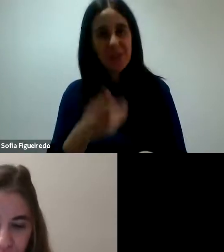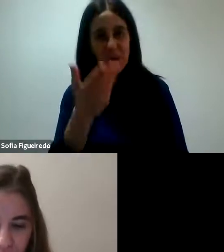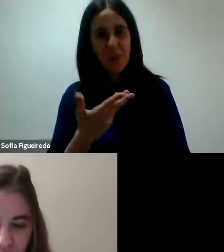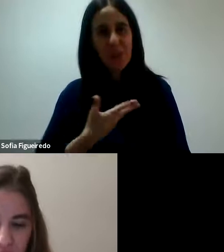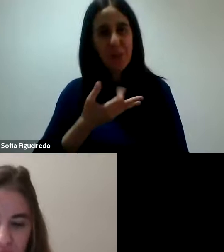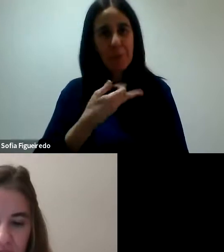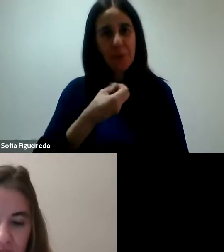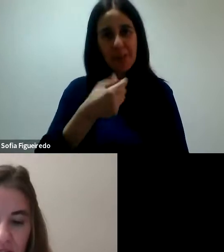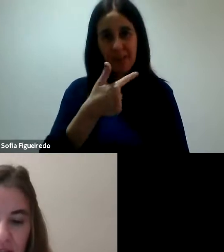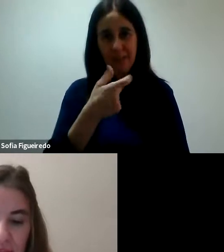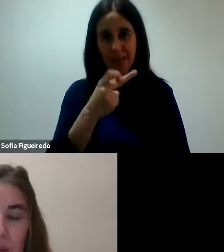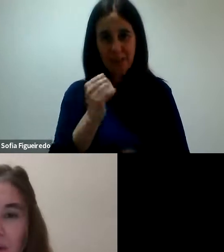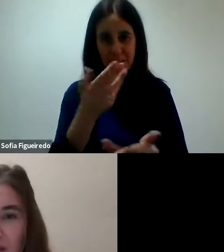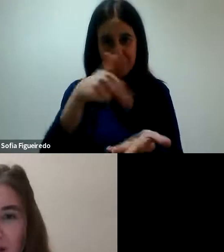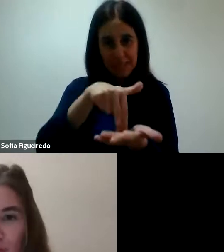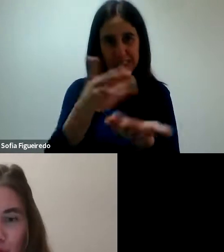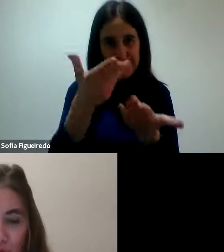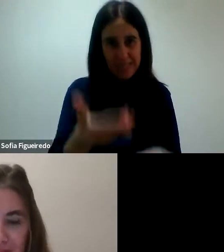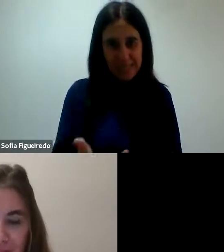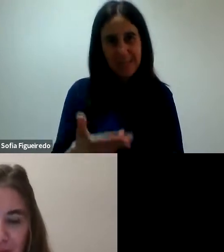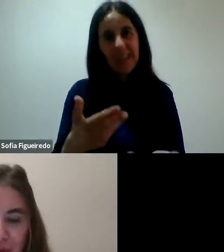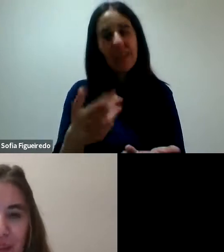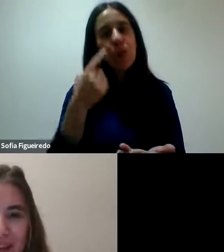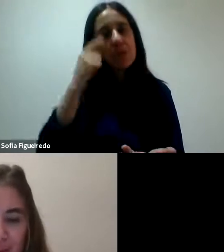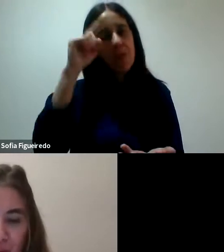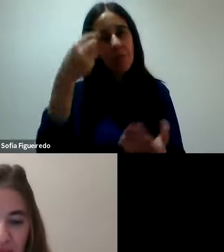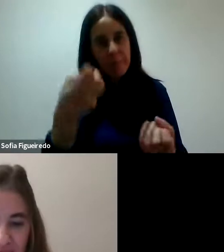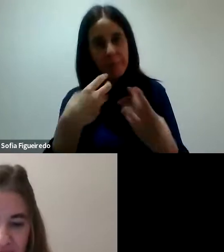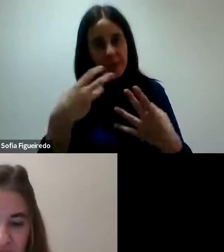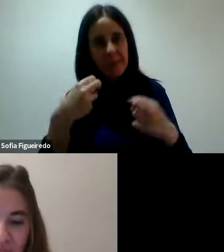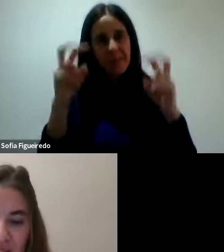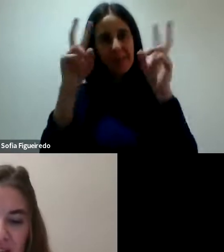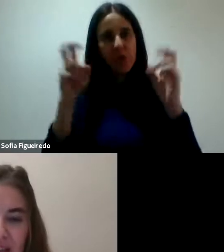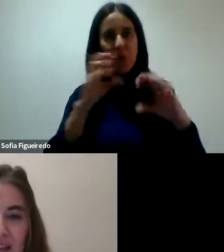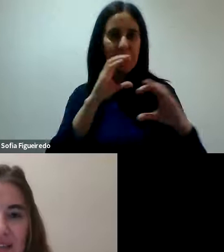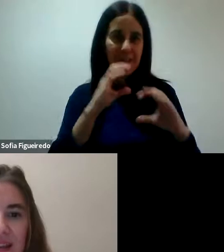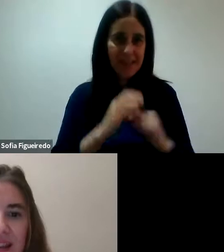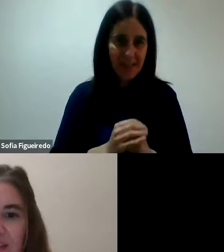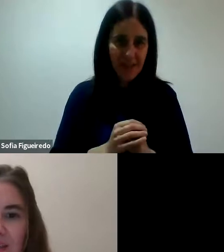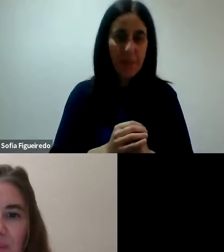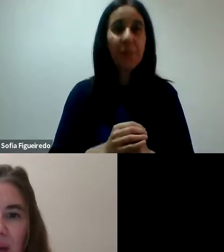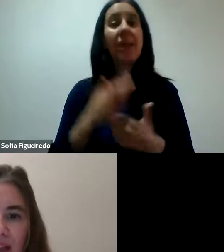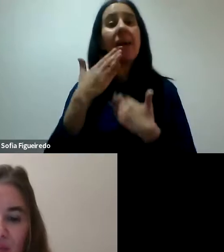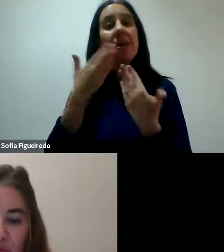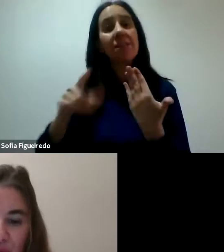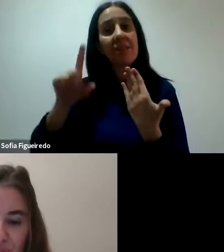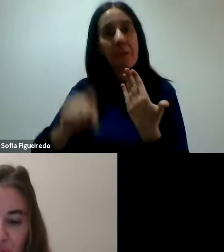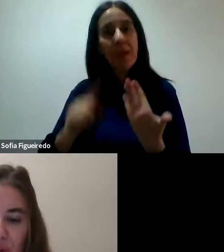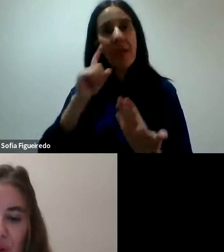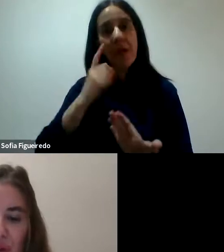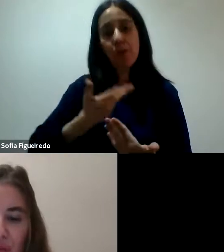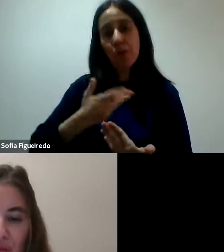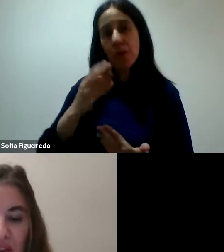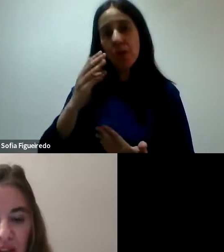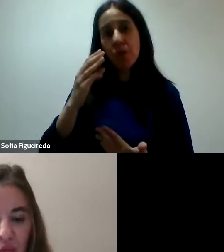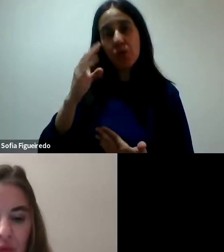Pedro Tavares e a partilha do seu conhecimento na área da comunicação. Agradecer ainda também à doutora